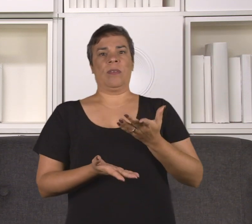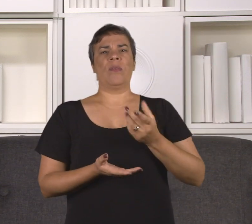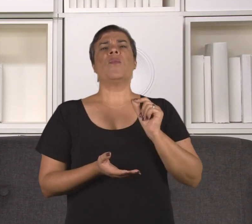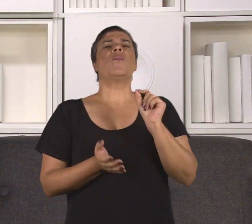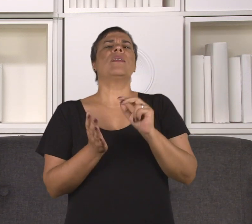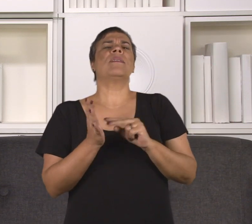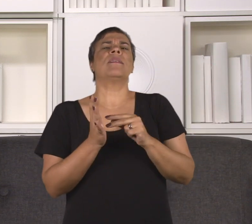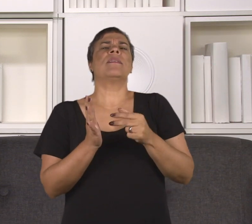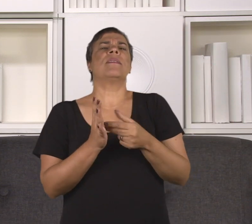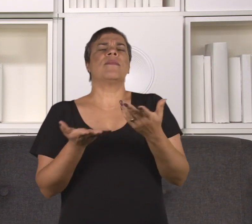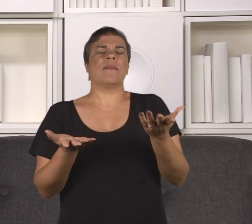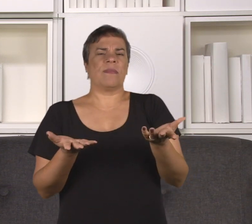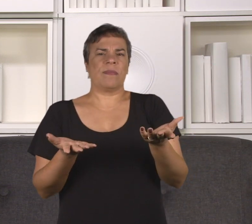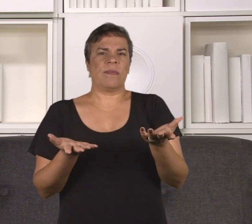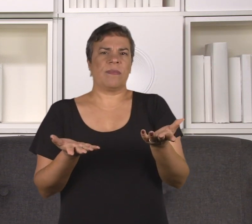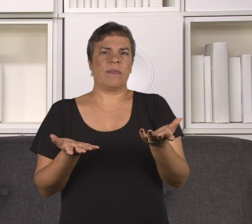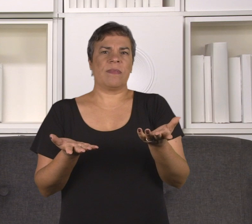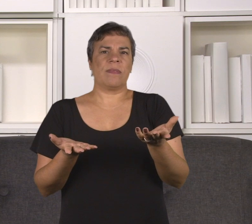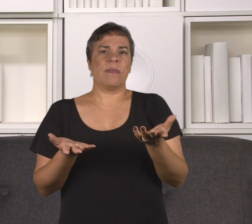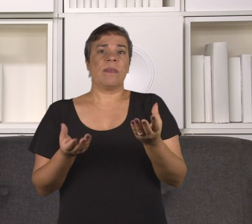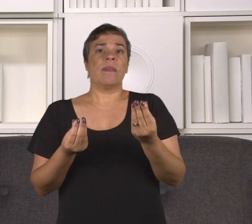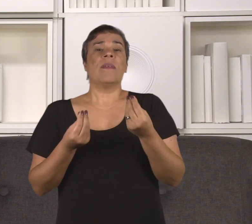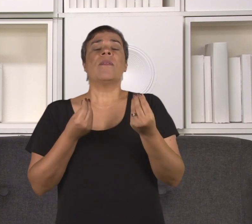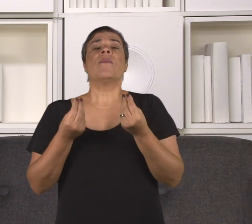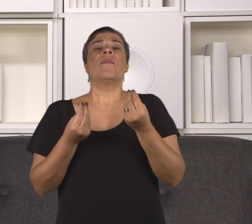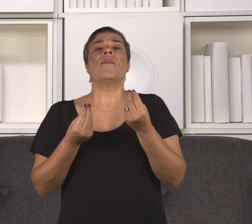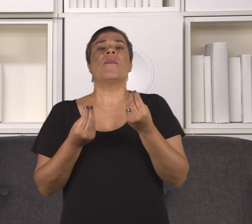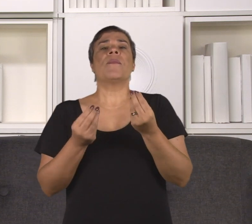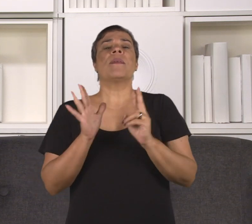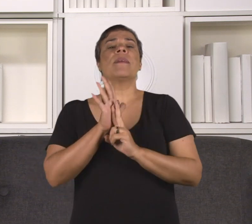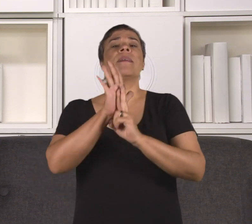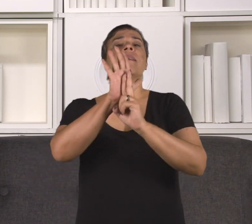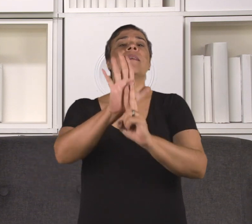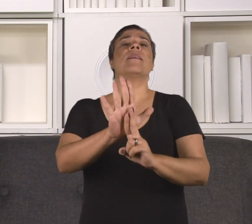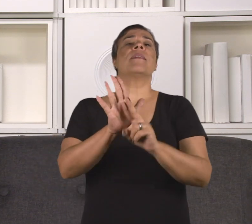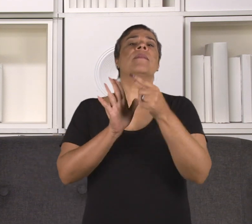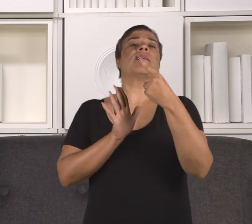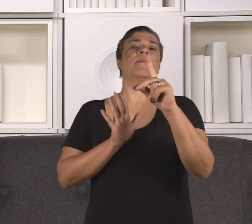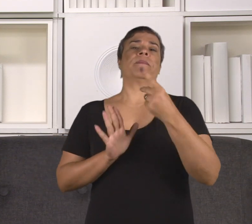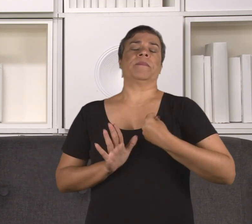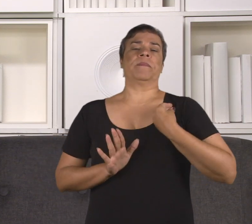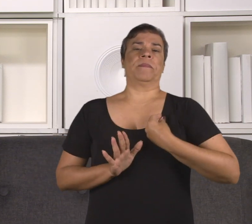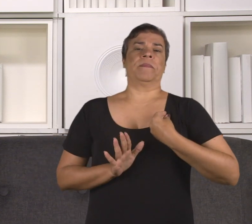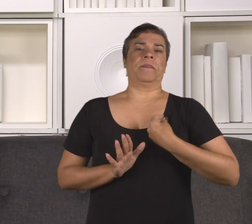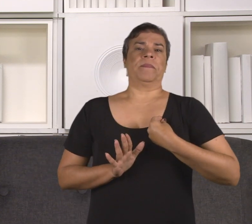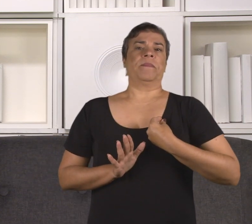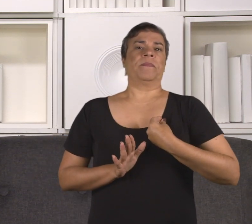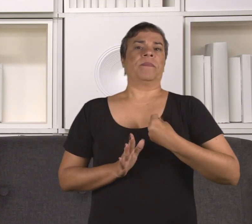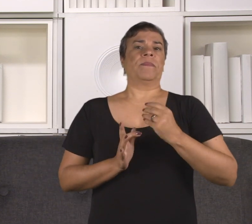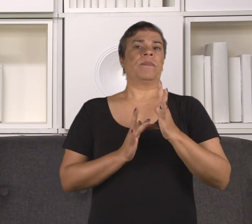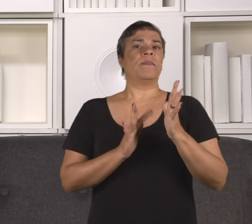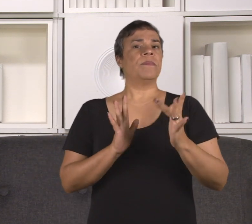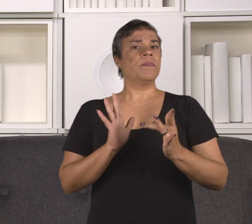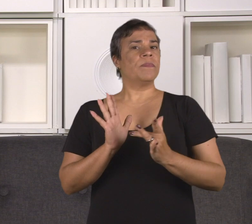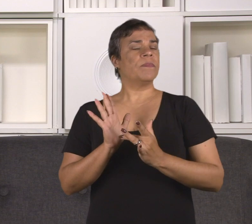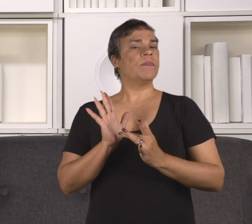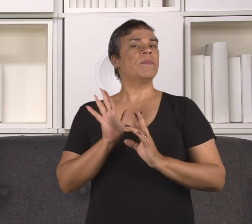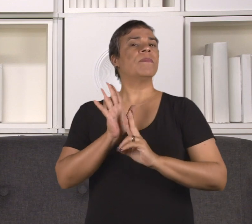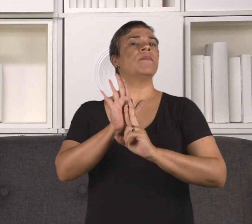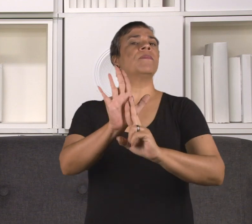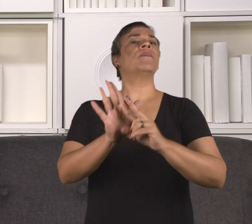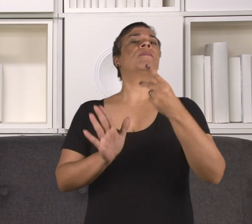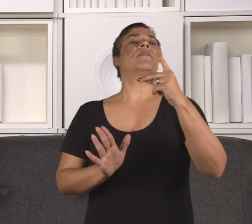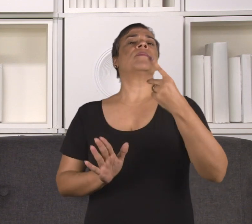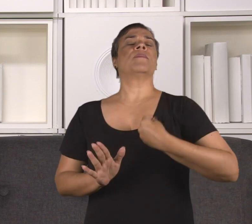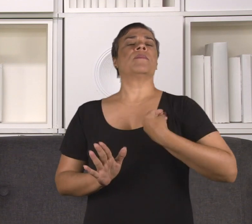Deus. O que significa para você isso? O que esse Jesus significa na sua vida? Qual é a sua